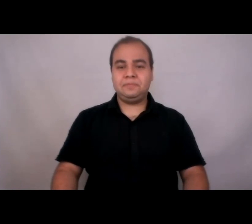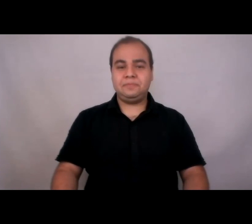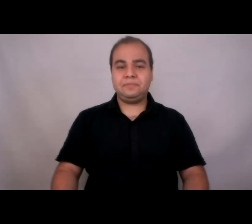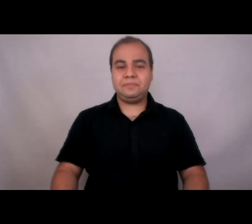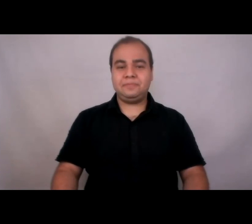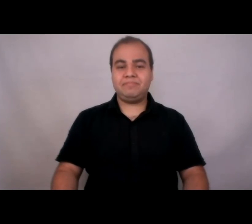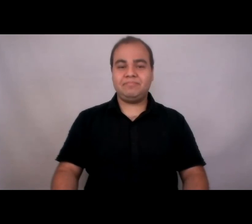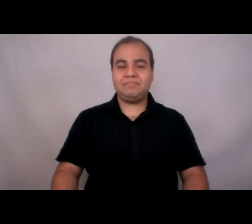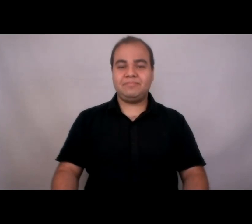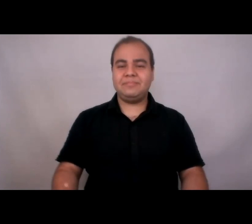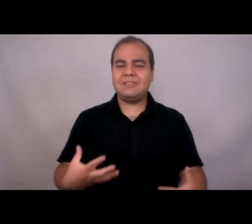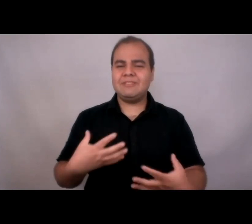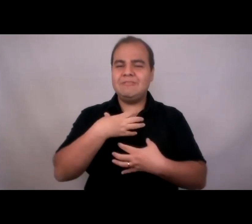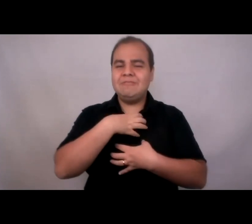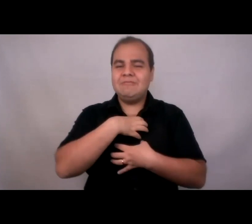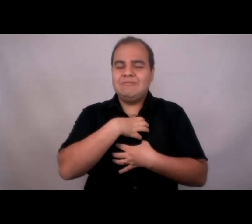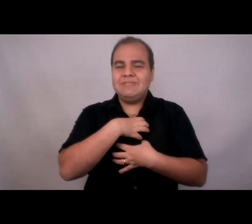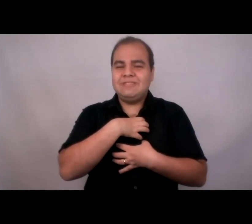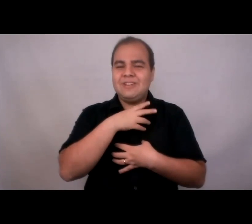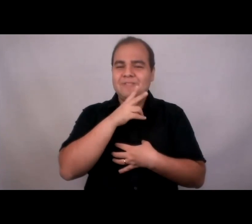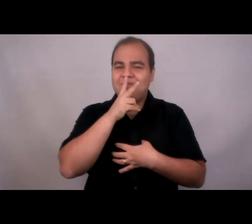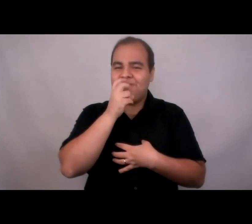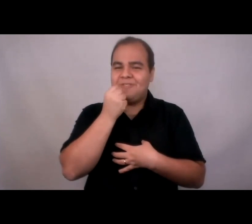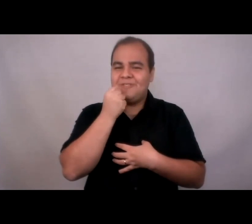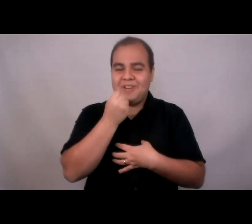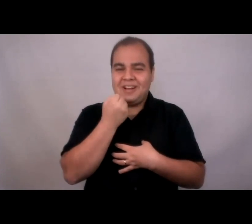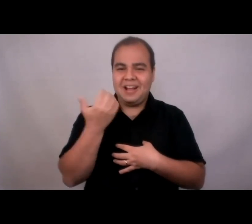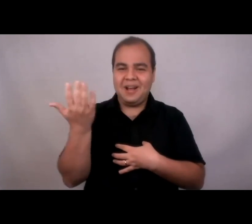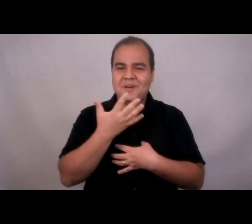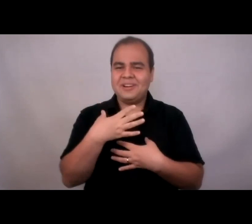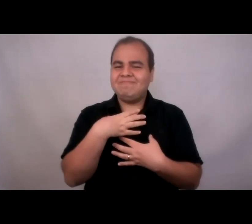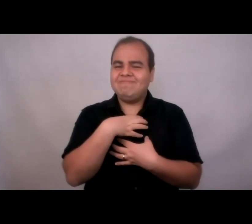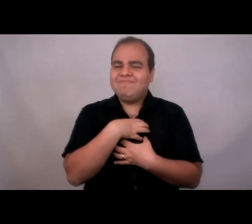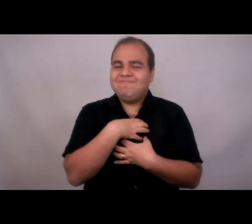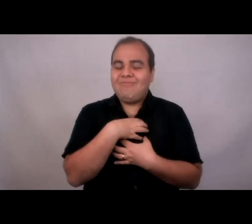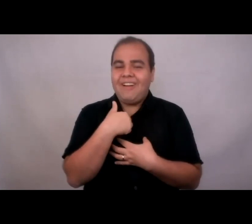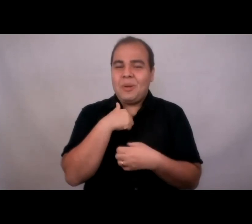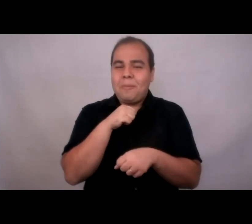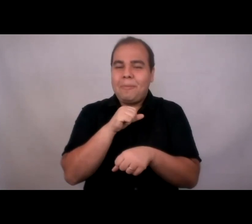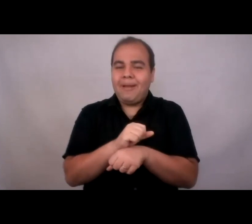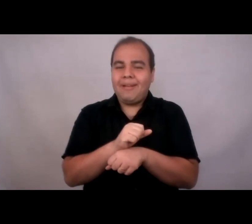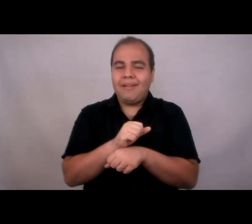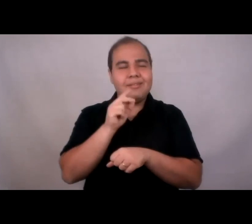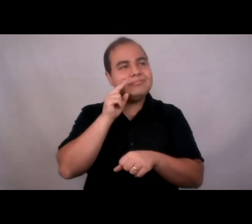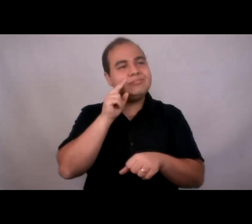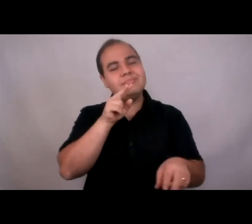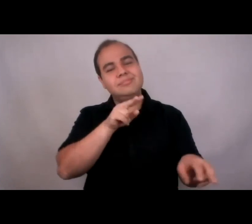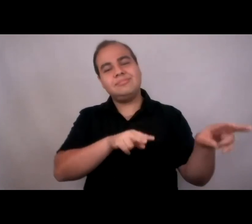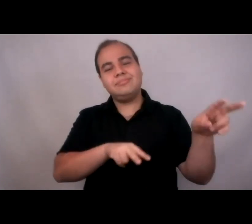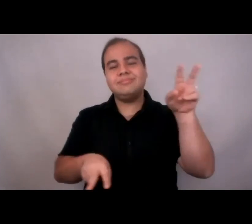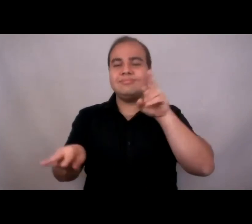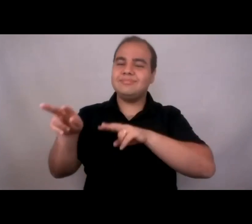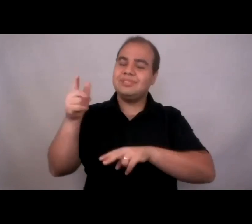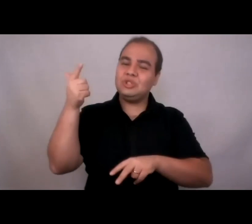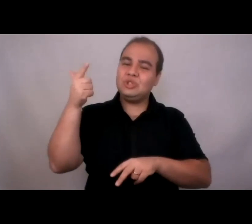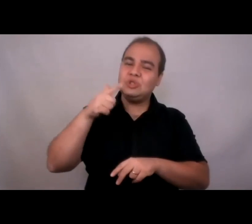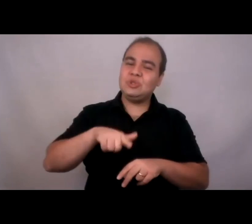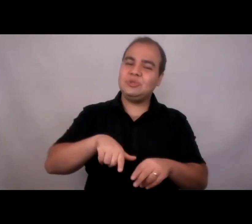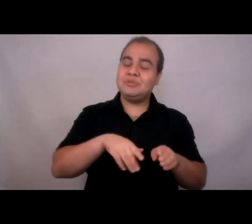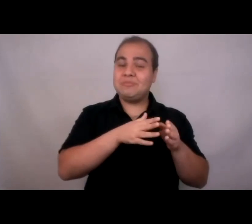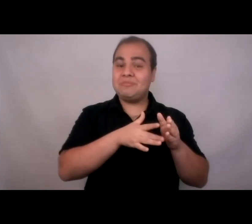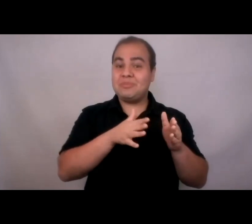na intensidade da atividade, né? Agora que parei um pouco e estou olhando de novo esse processo